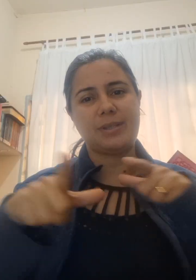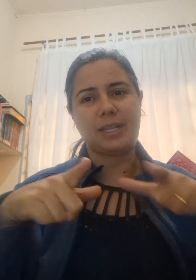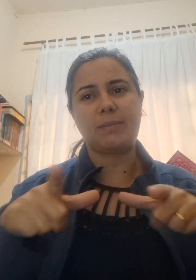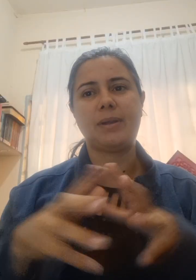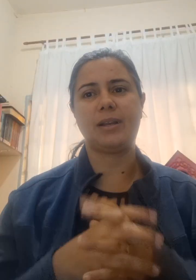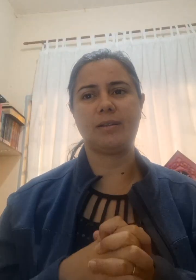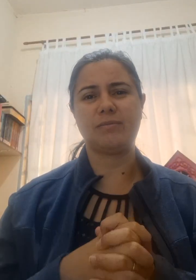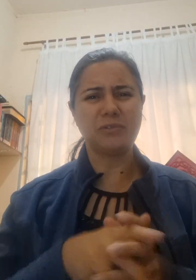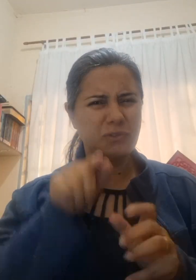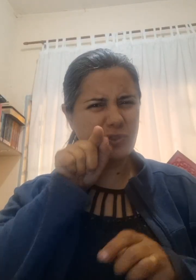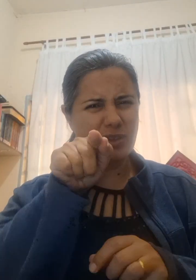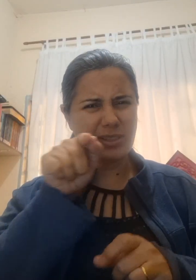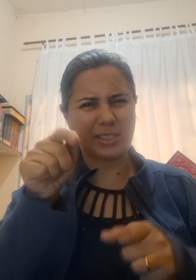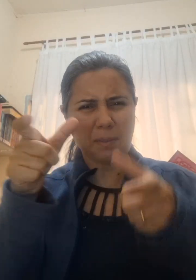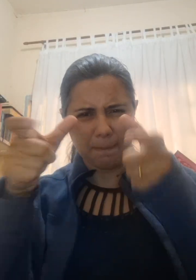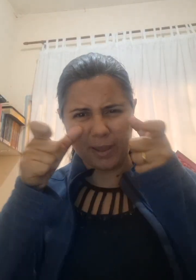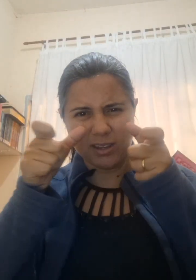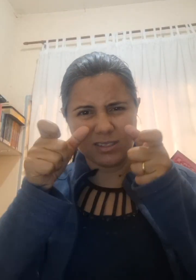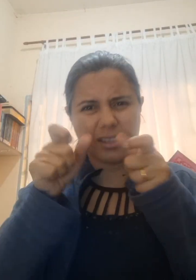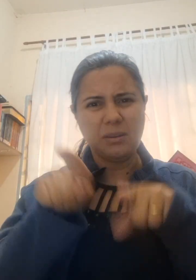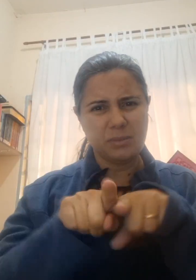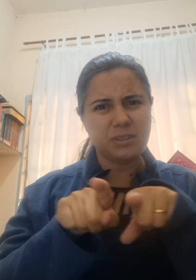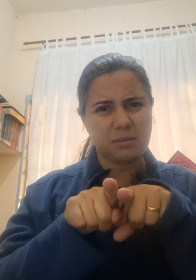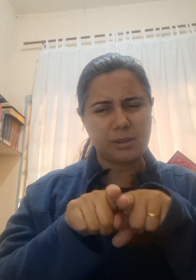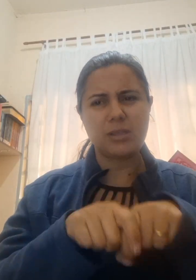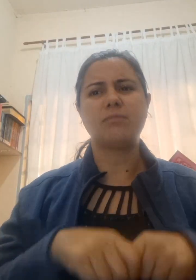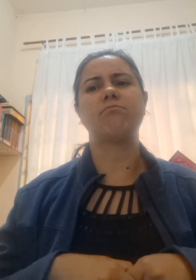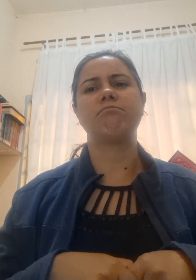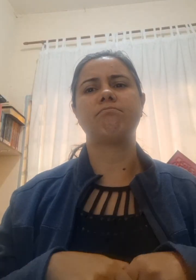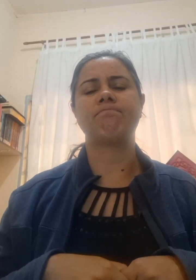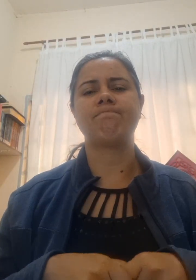para trabalhar. Você percebe também?